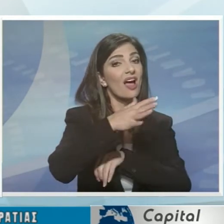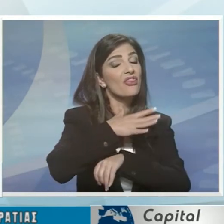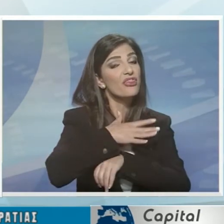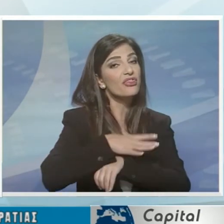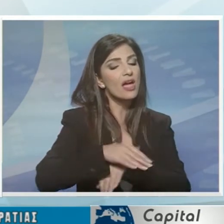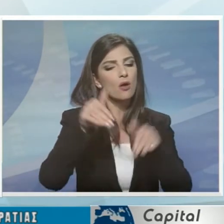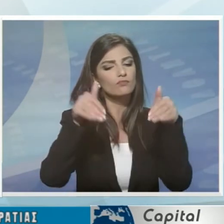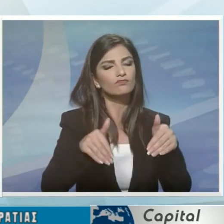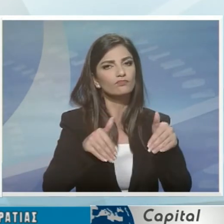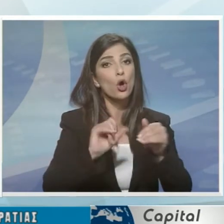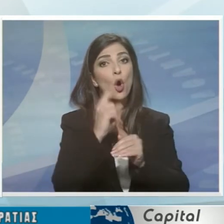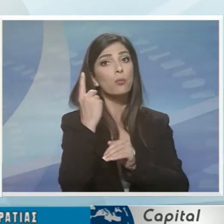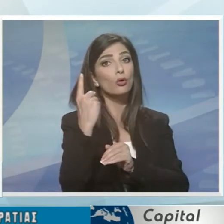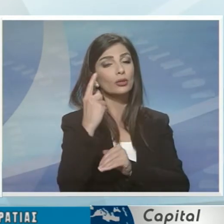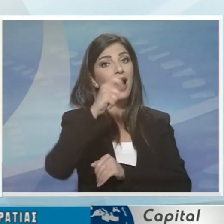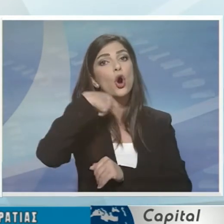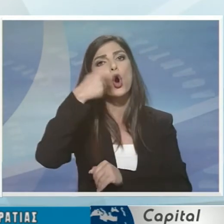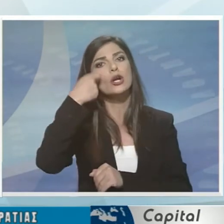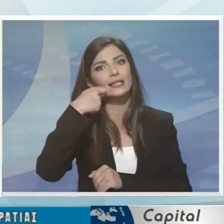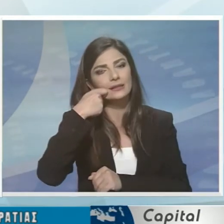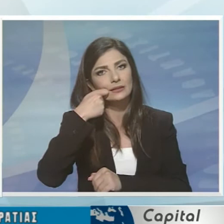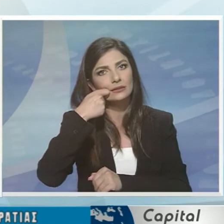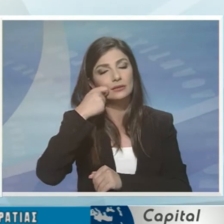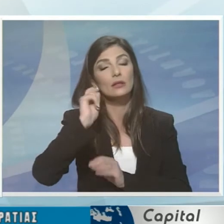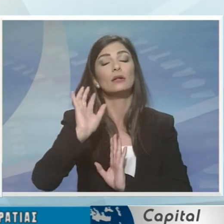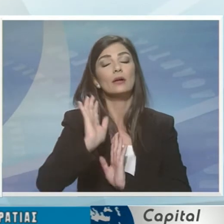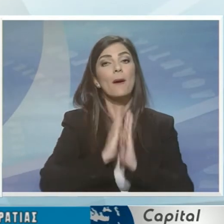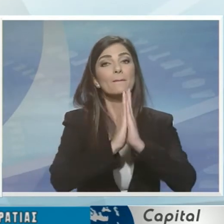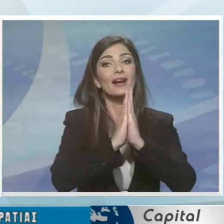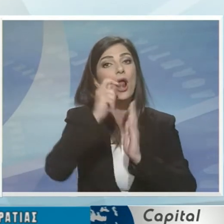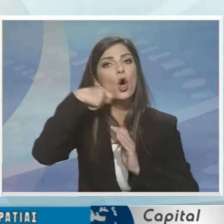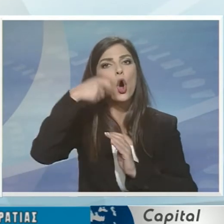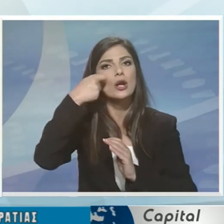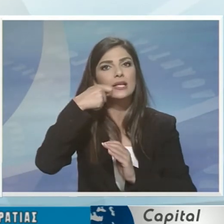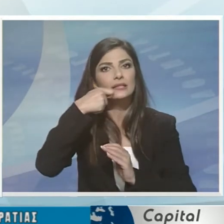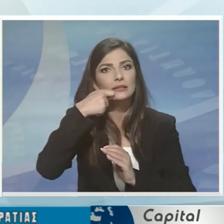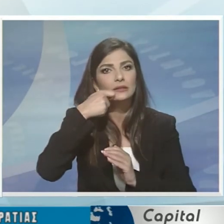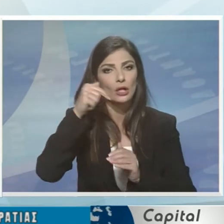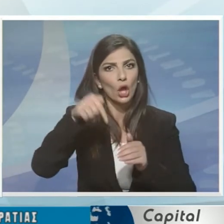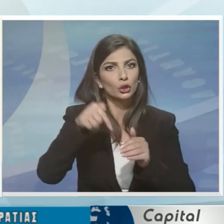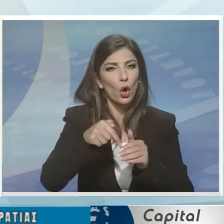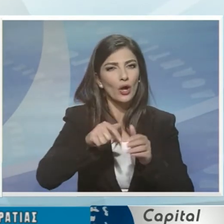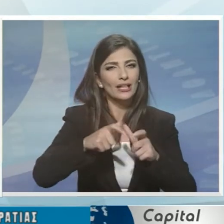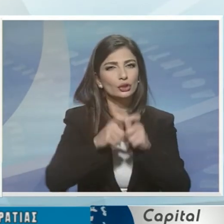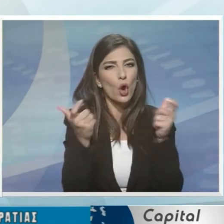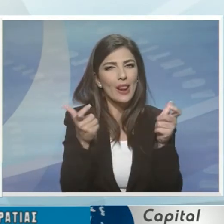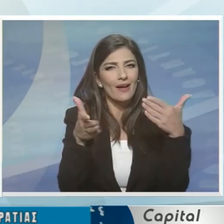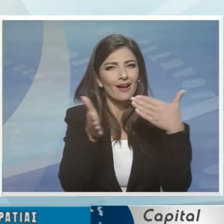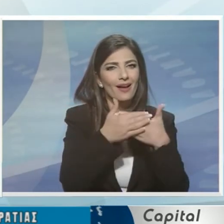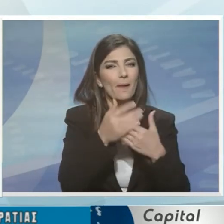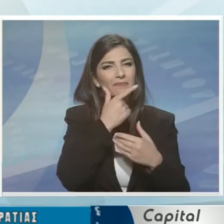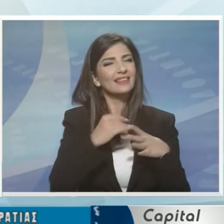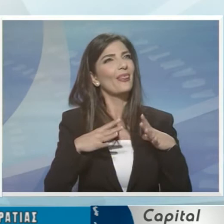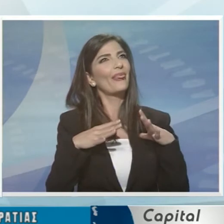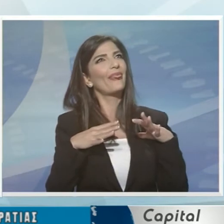Απευθύνομαι προς τους γονείς και τους καλούω να συνειδητοποιήσουν πως δεν είναι η ώρα χαλαρότητας ή